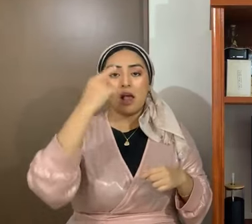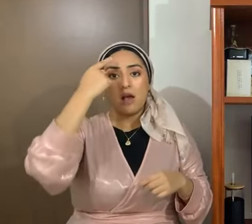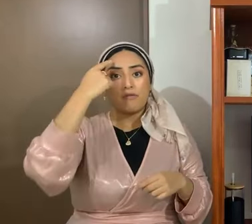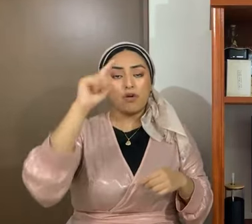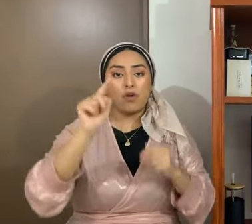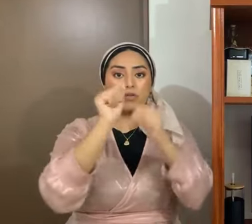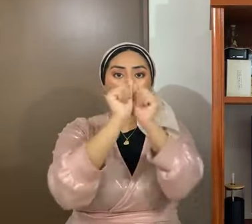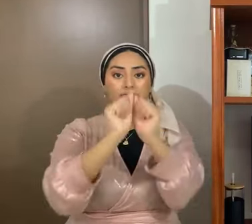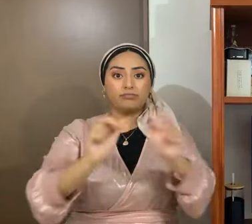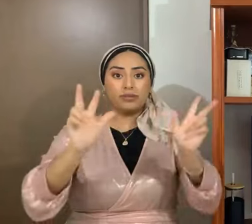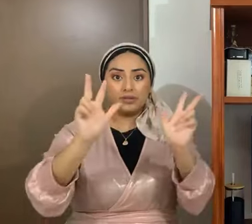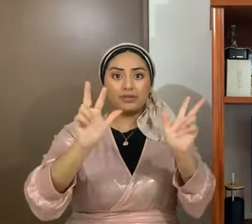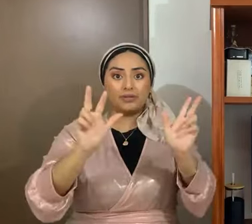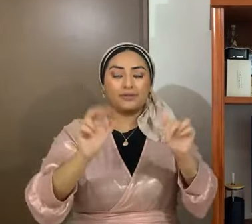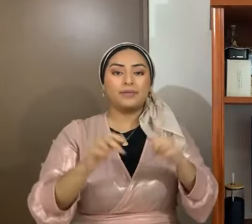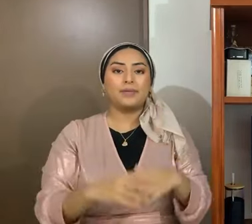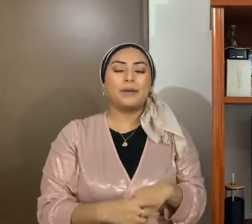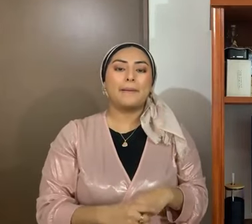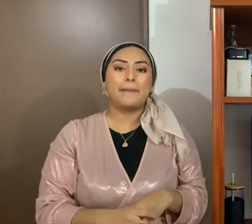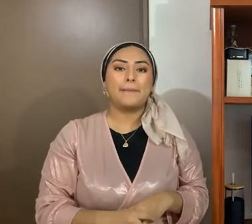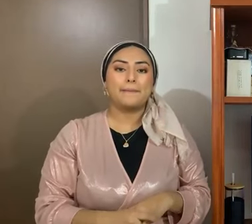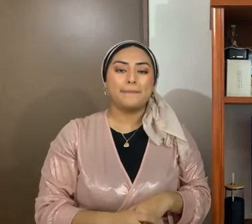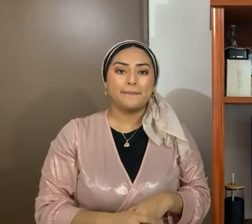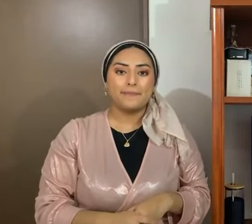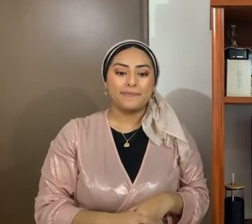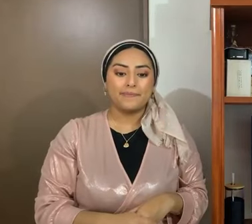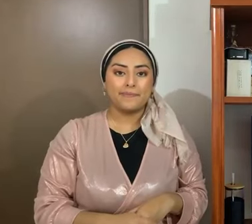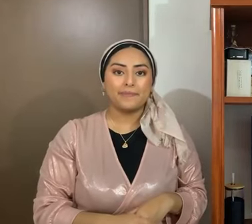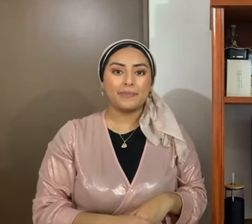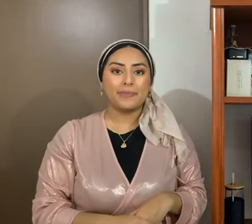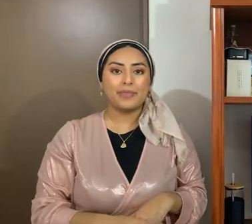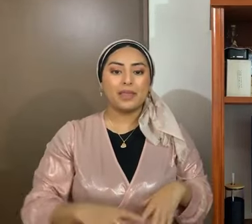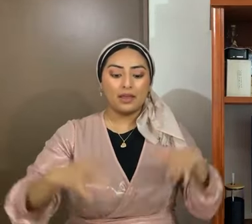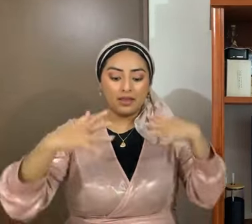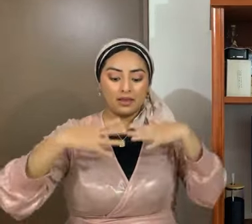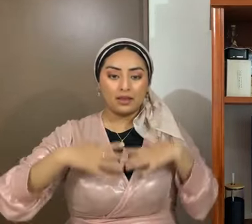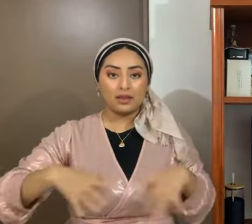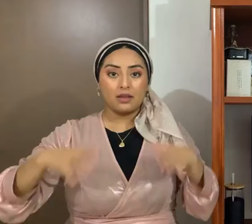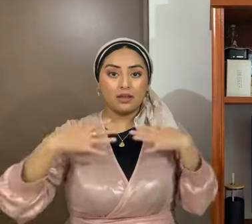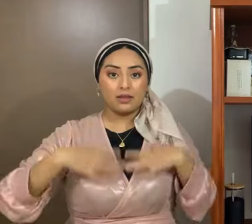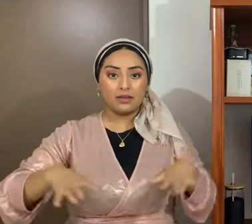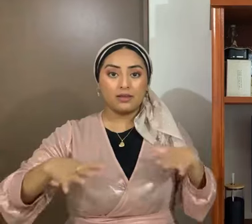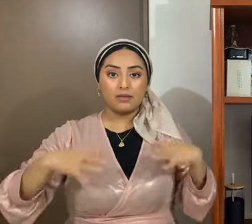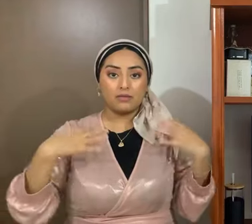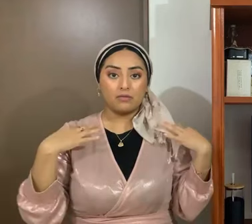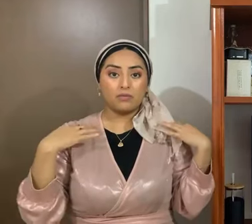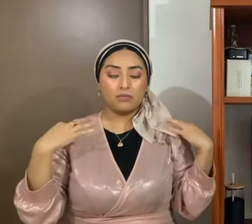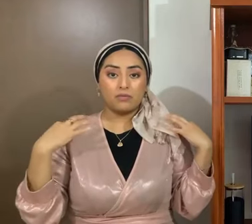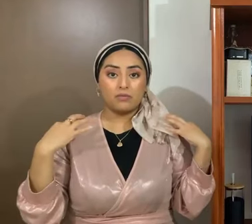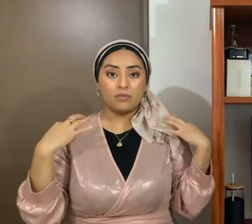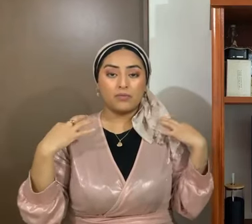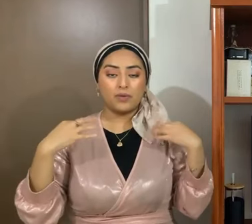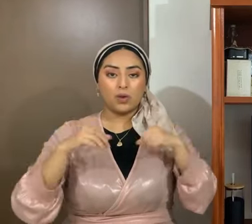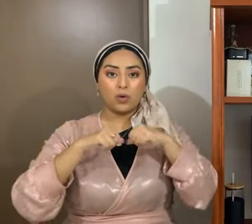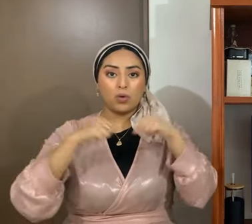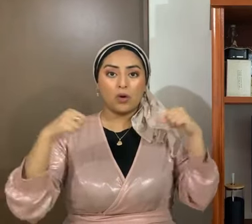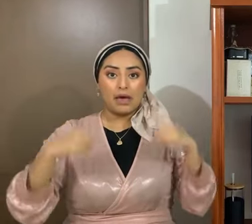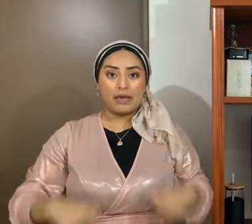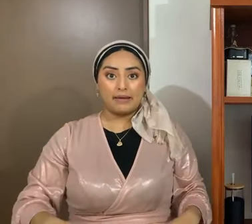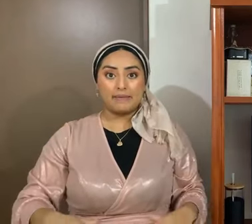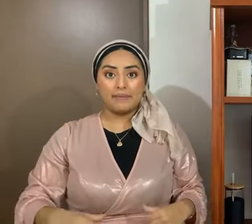las lámparas, el aceite para la menorá, las vestiduras o las vestimentas de los